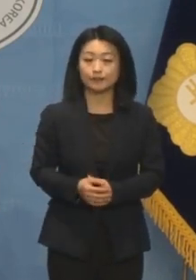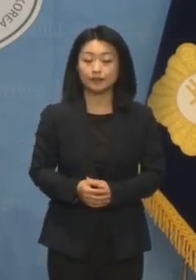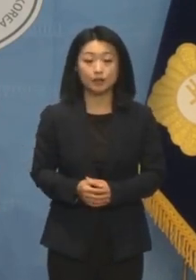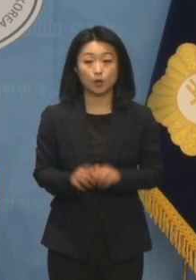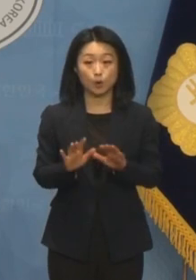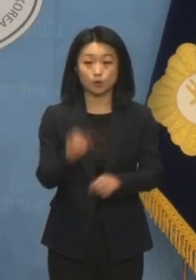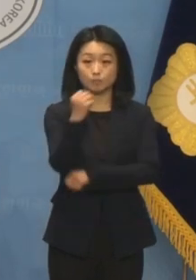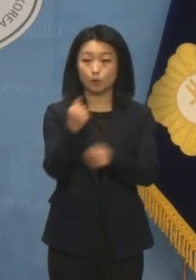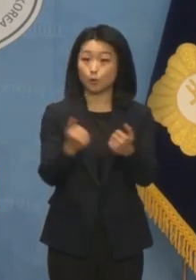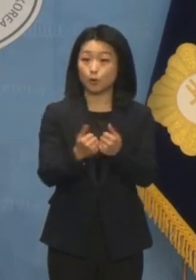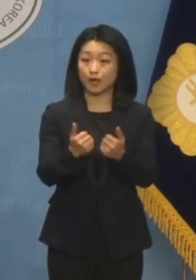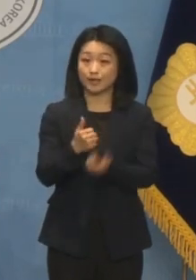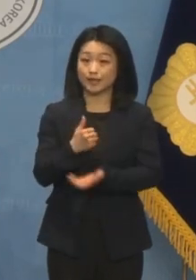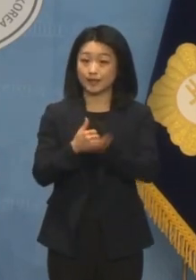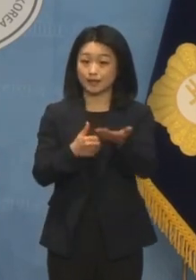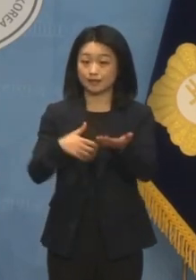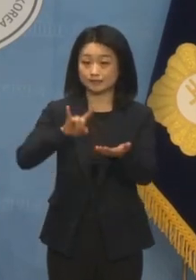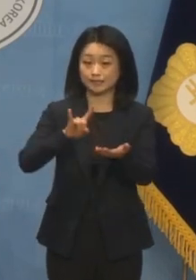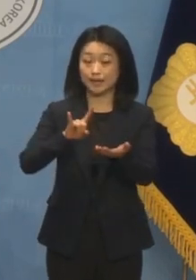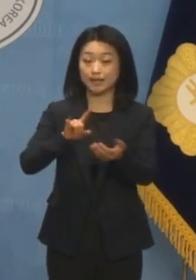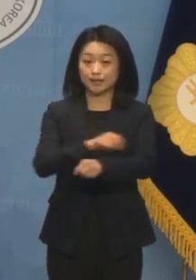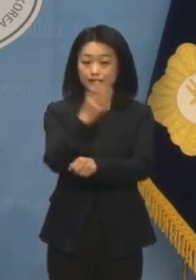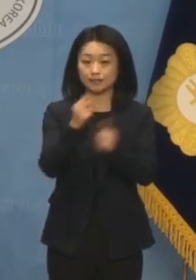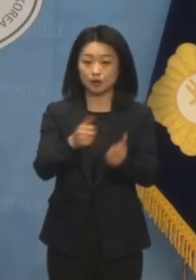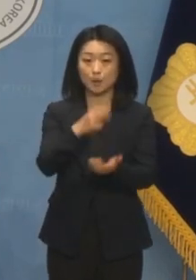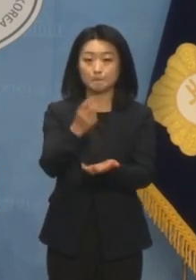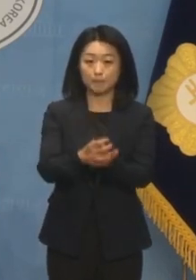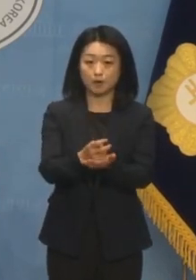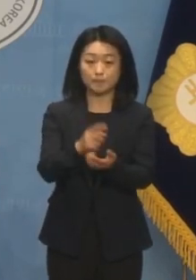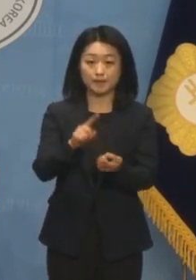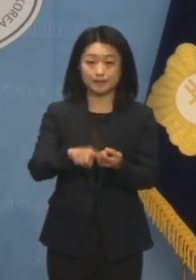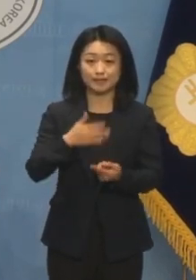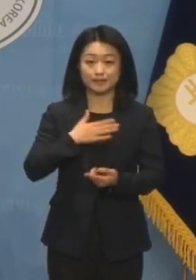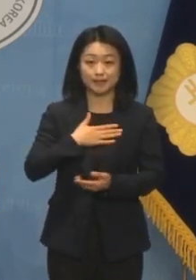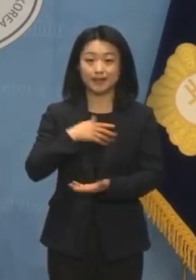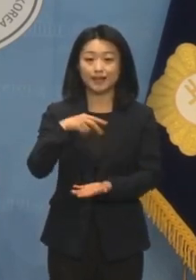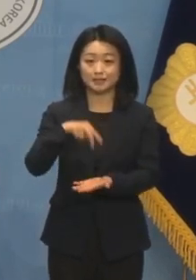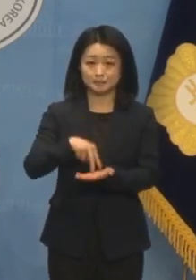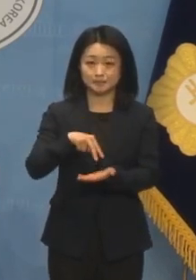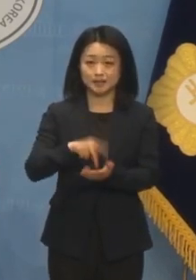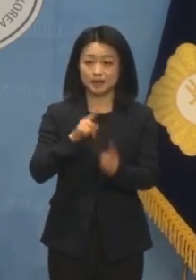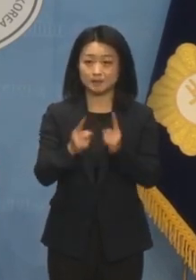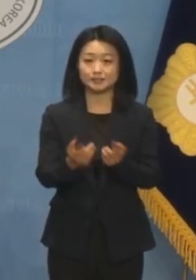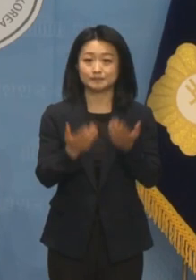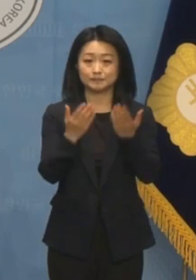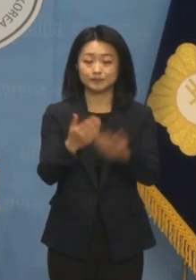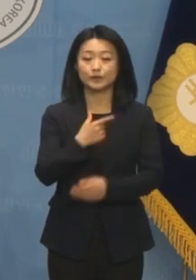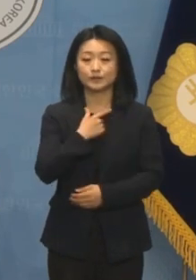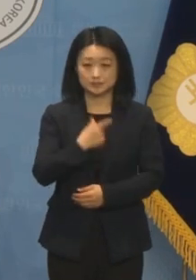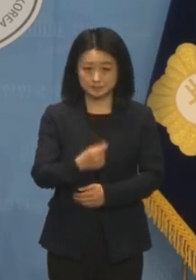오늘 본회의에 회부될 최상병 특검법 제2에 대한 저의 입장을 말씀드리고자 합니다.